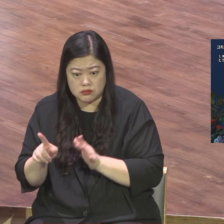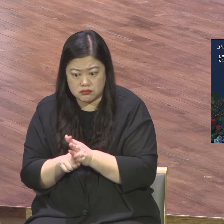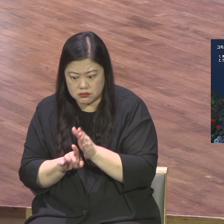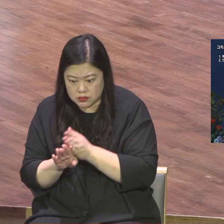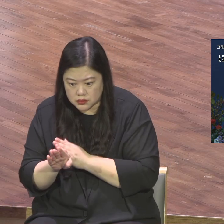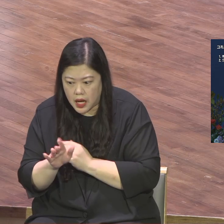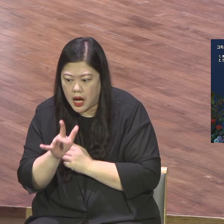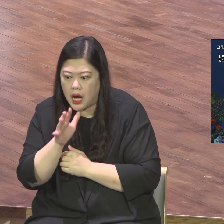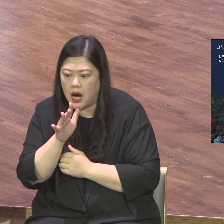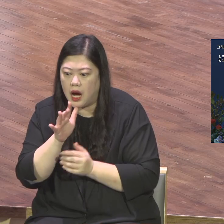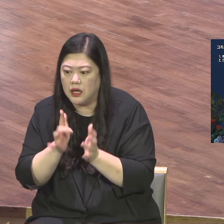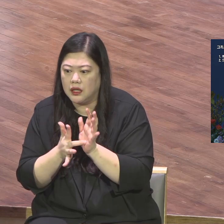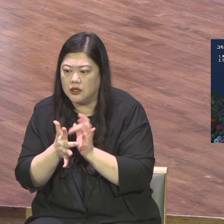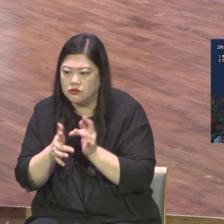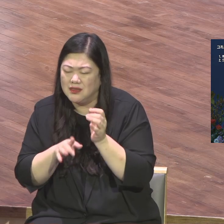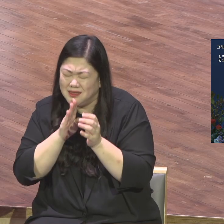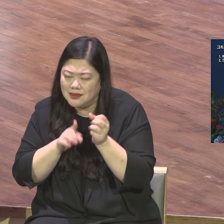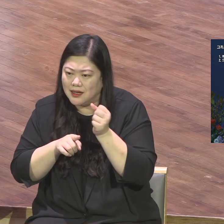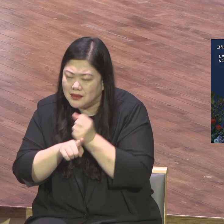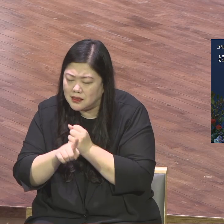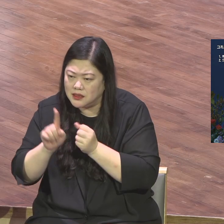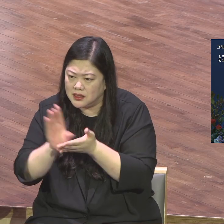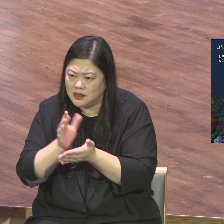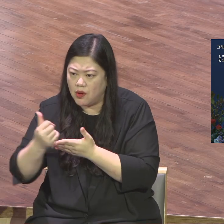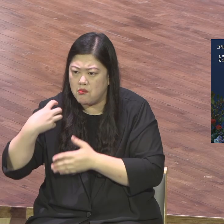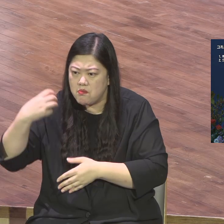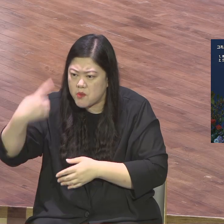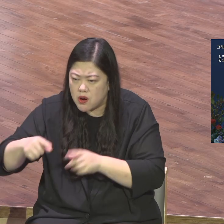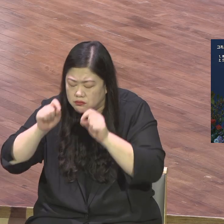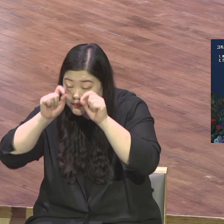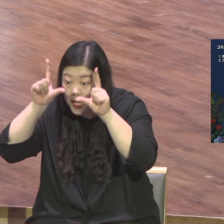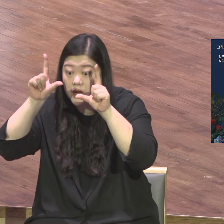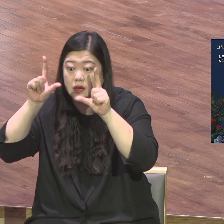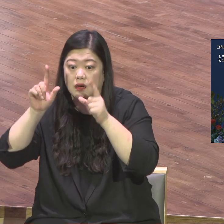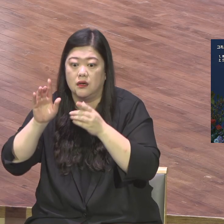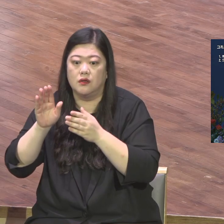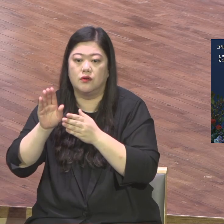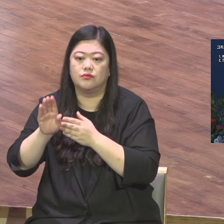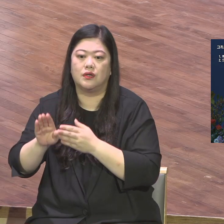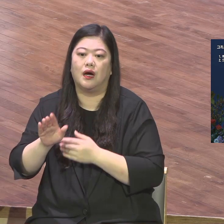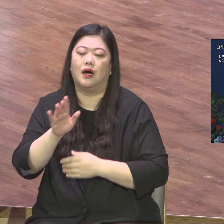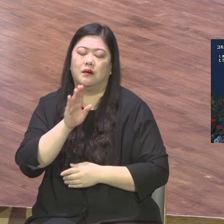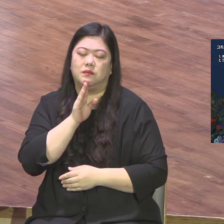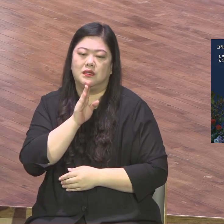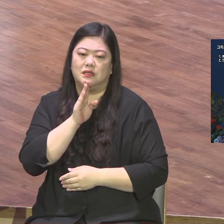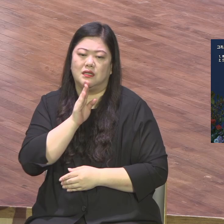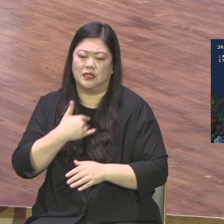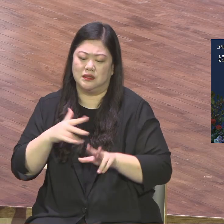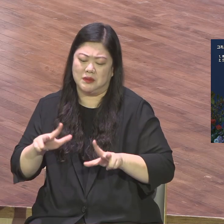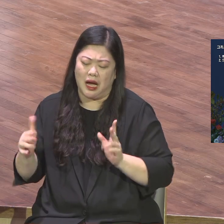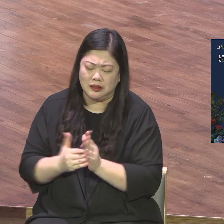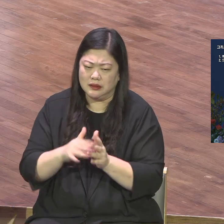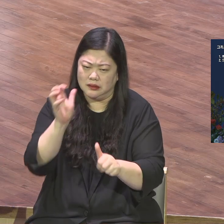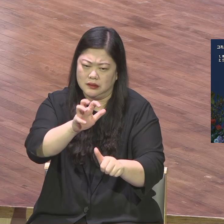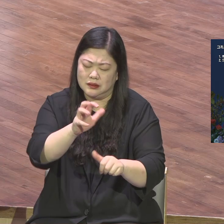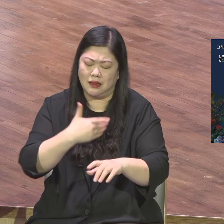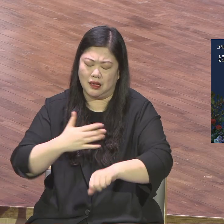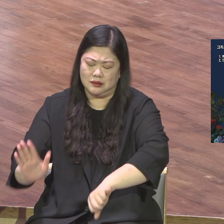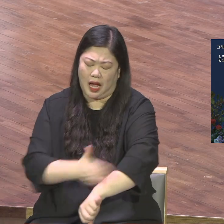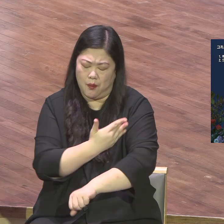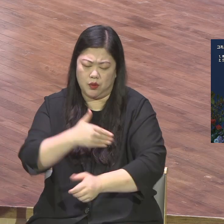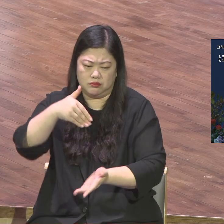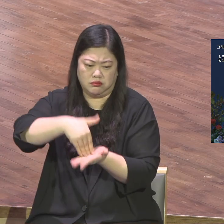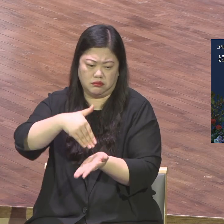영계 모든 성도들 복음의 일꾼 된 자로서 그리스도의 비밀을 드러내는 삶을